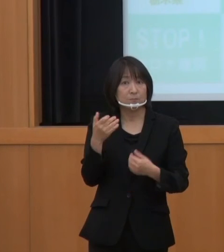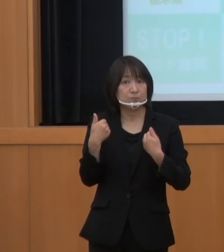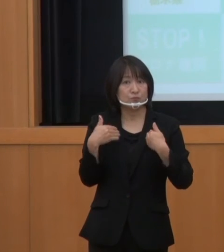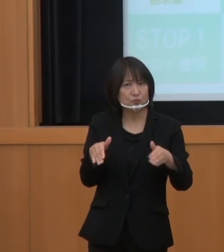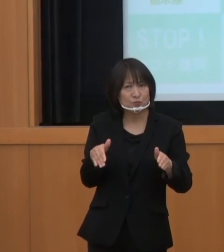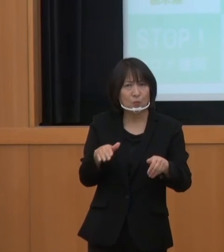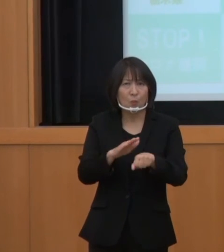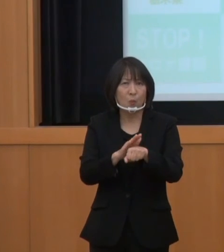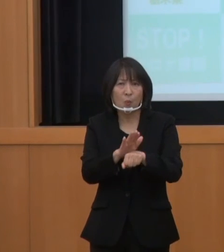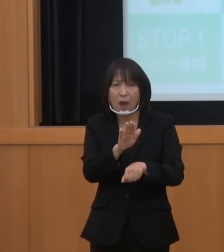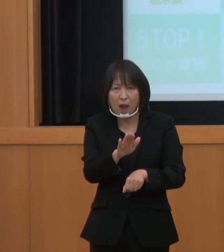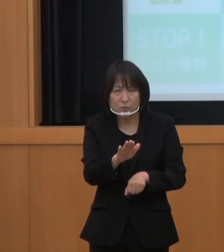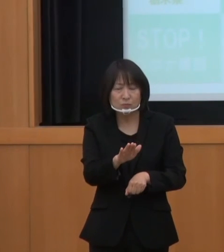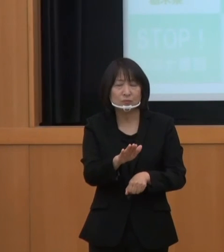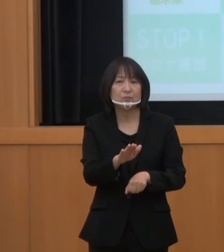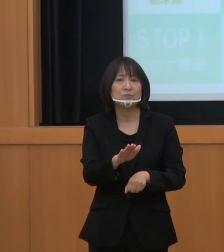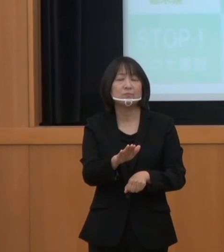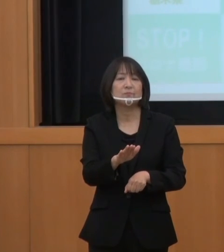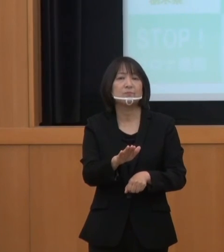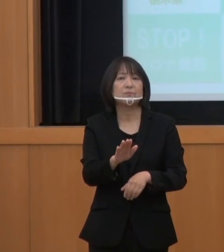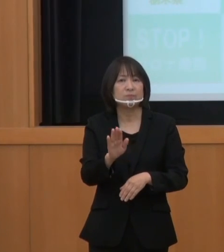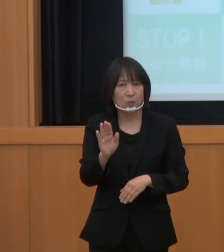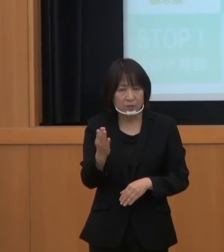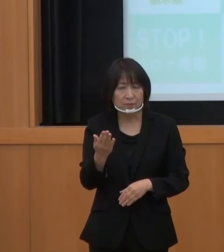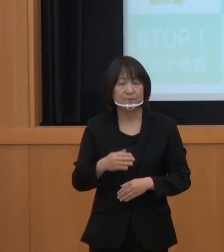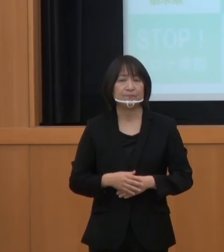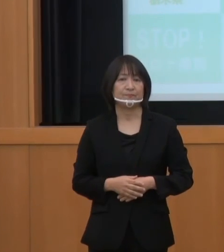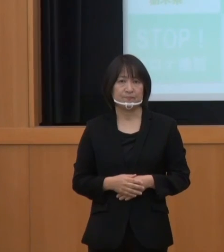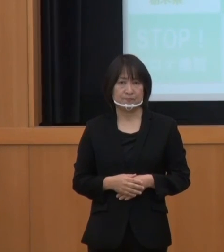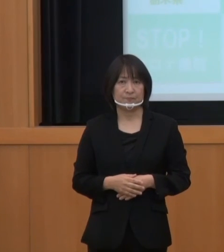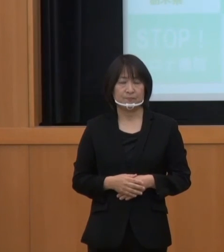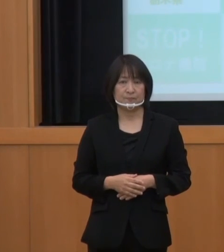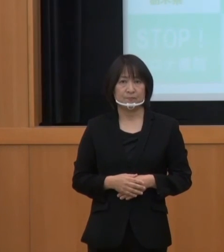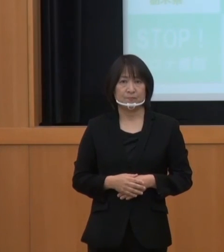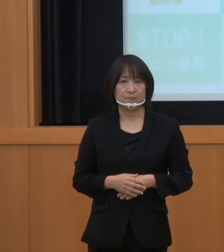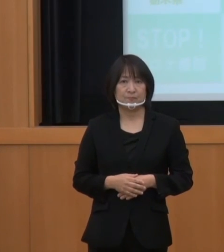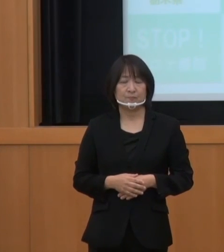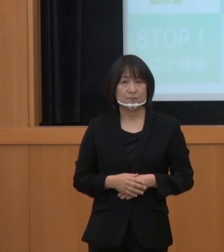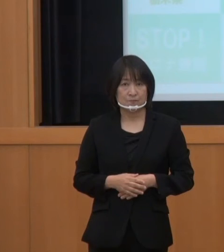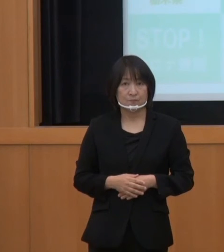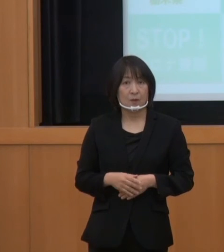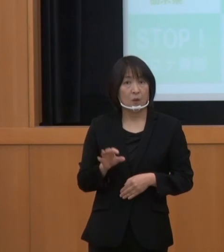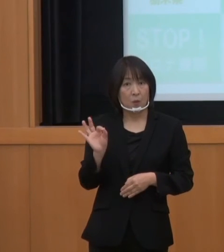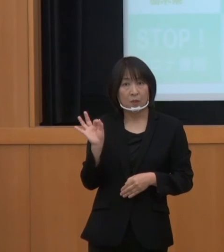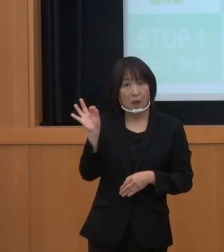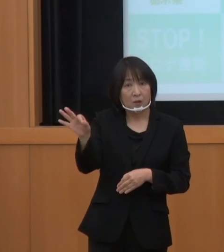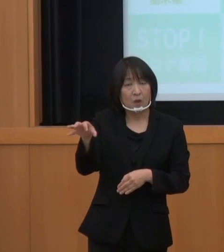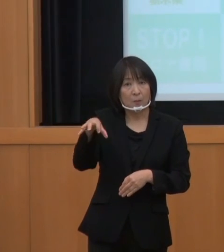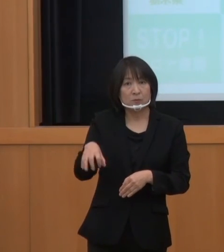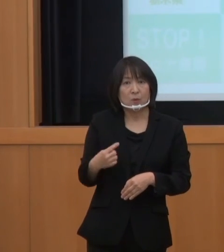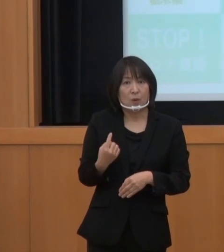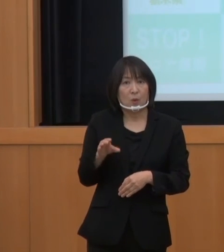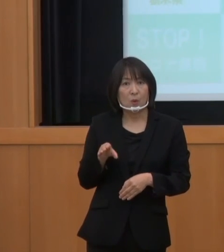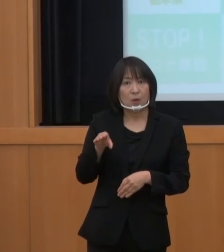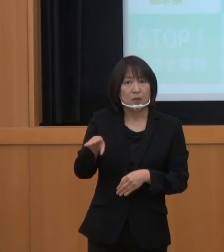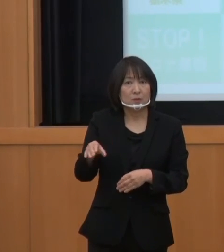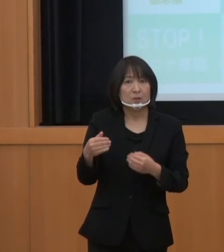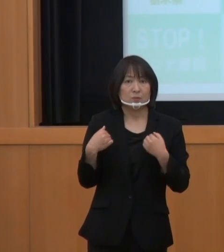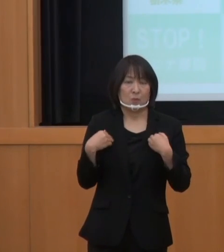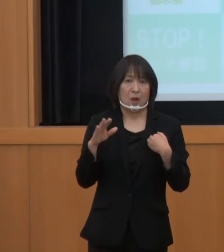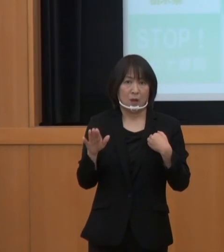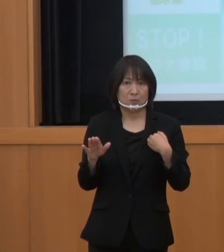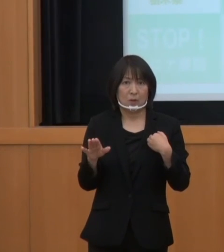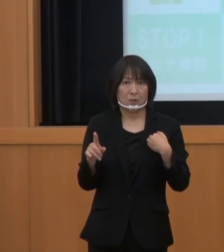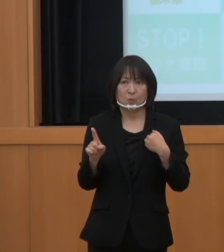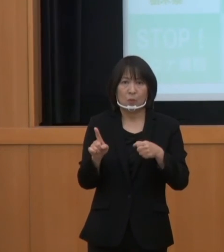料金所の料金生産する場所まで行かないとどういうカードが使えるのか